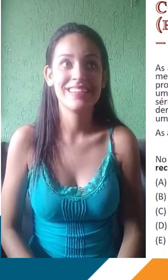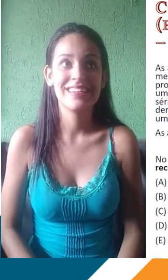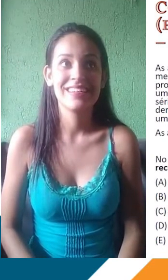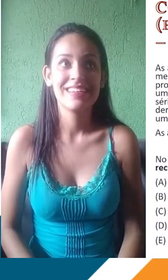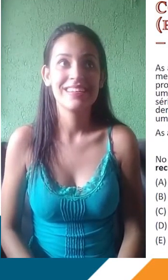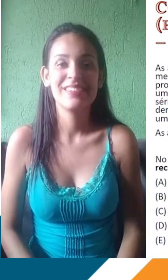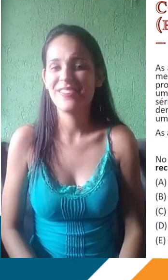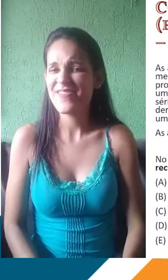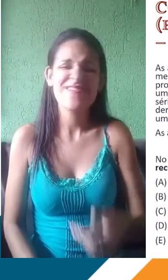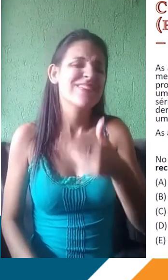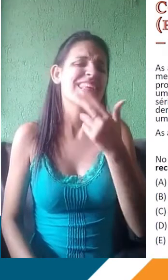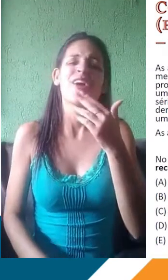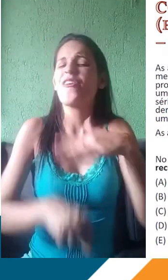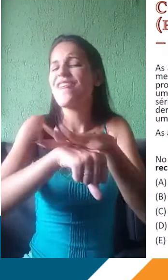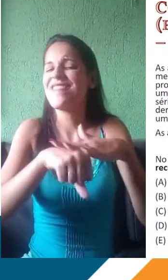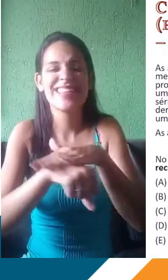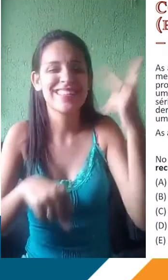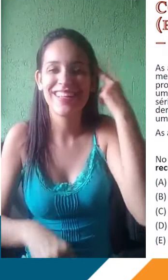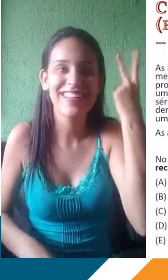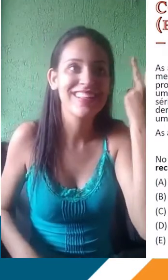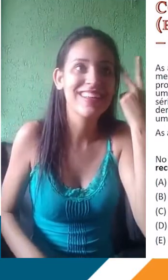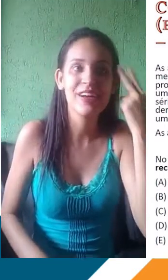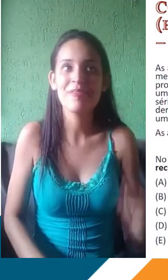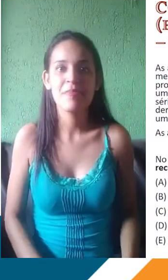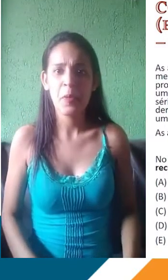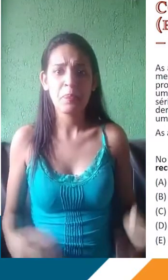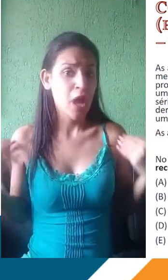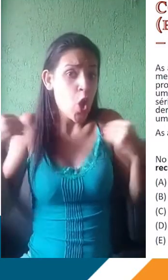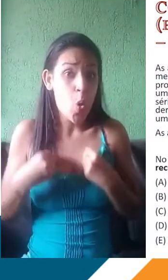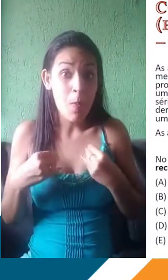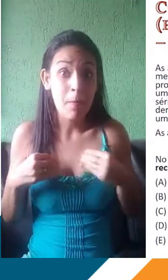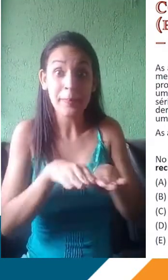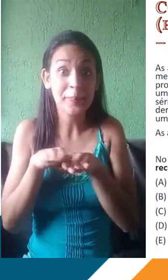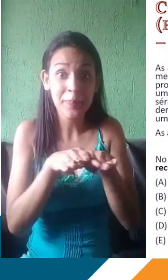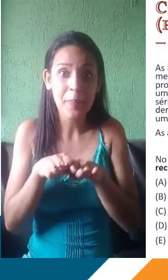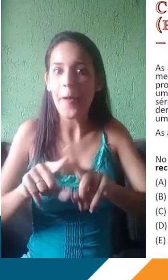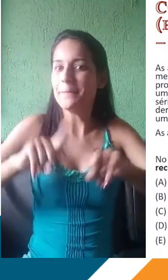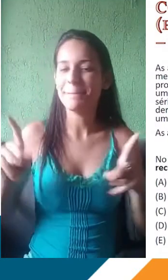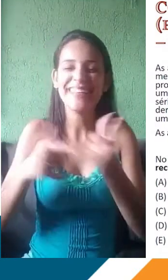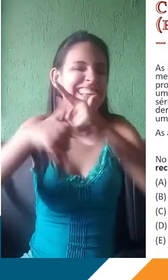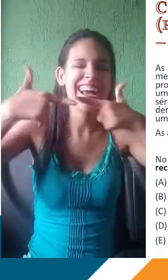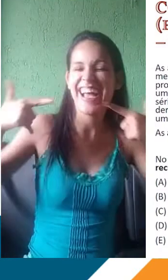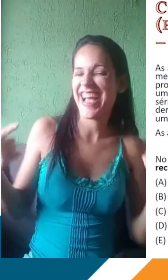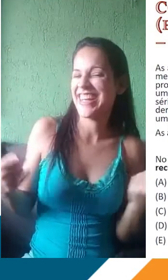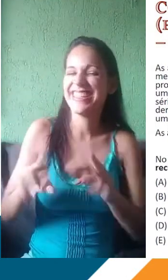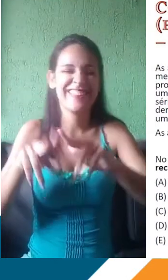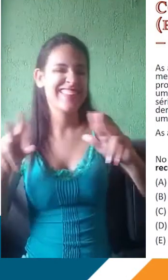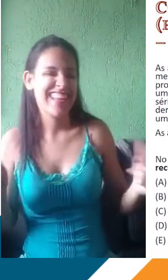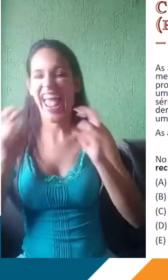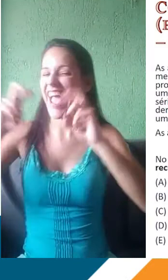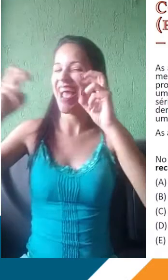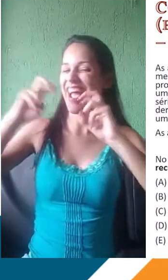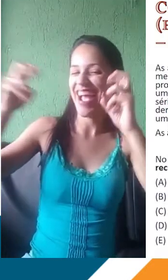coisas sem importância. O uniforme as despersonaliza, mas o riso de cada uma as diferencia. Riem